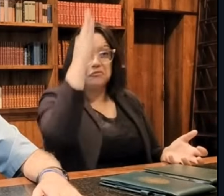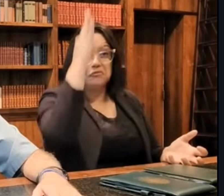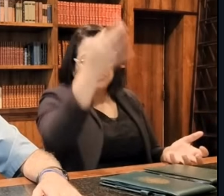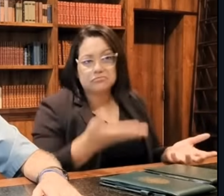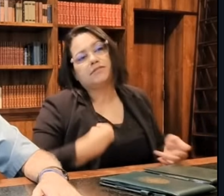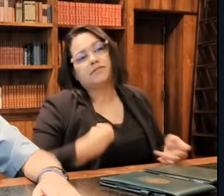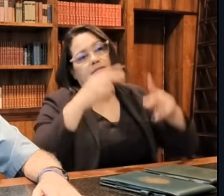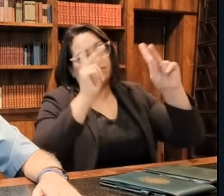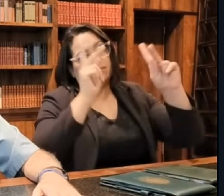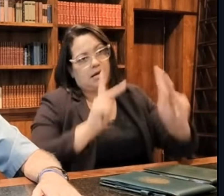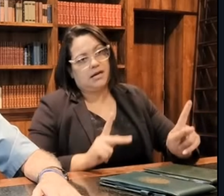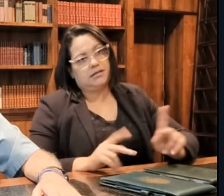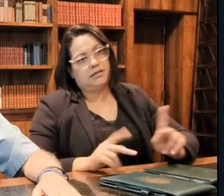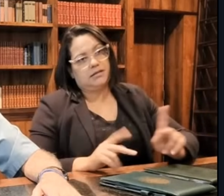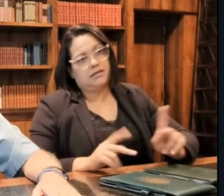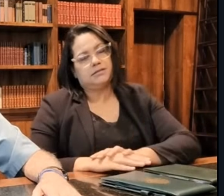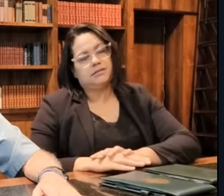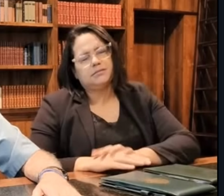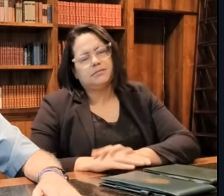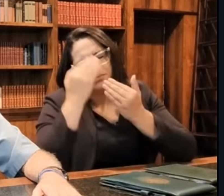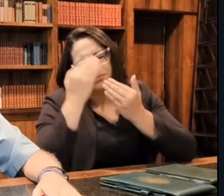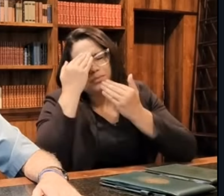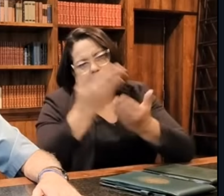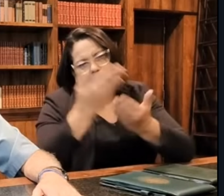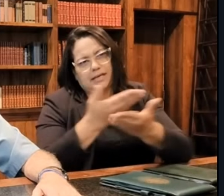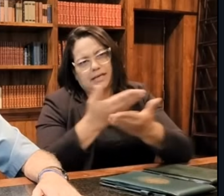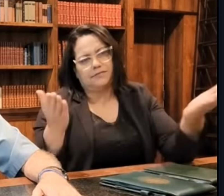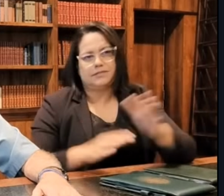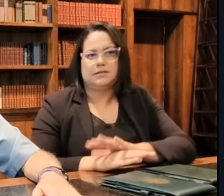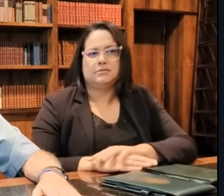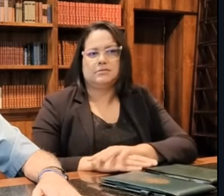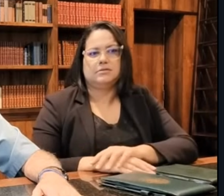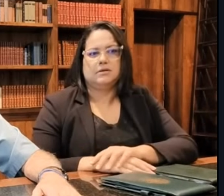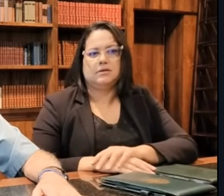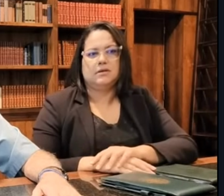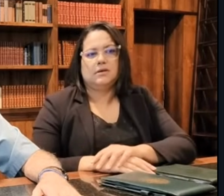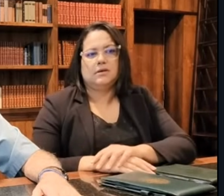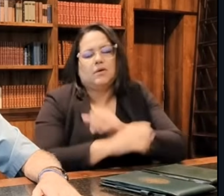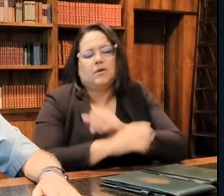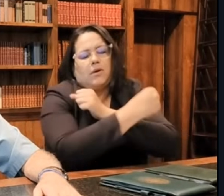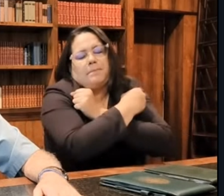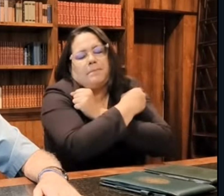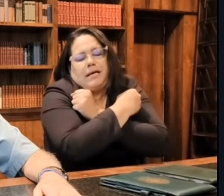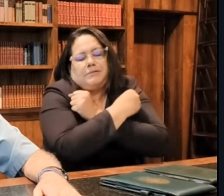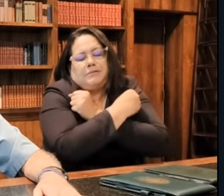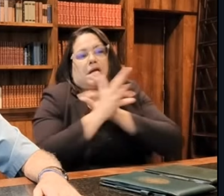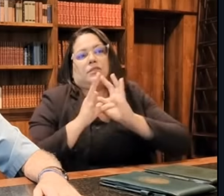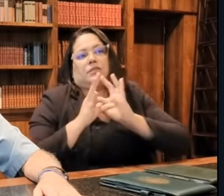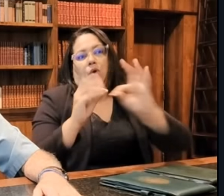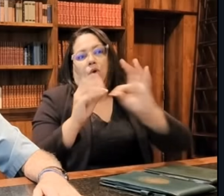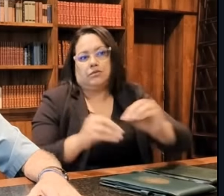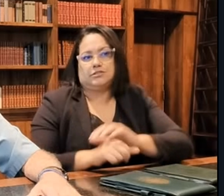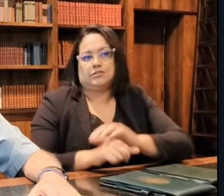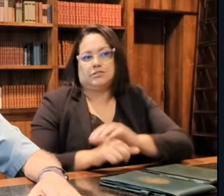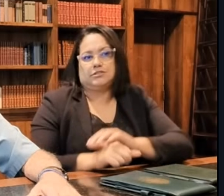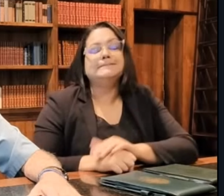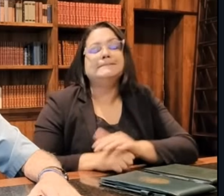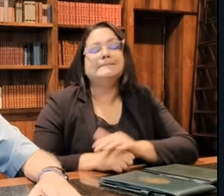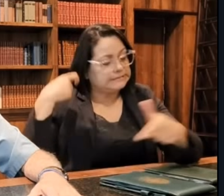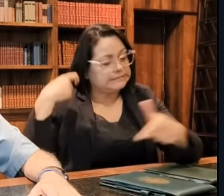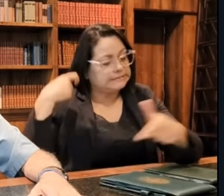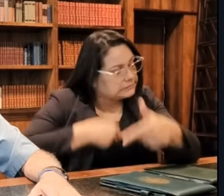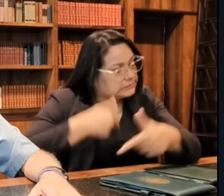vivemos em tranquilidade. Muito obrigado a todos vocês. Um abraço a todos. Com muita luta,